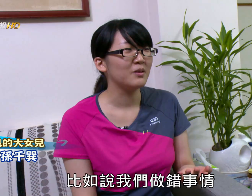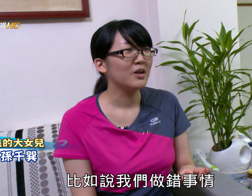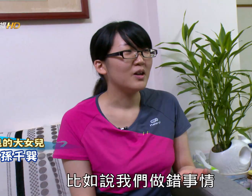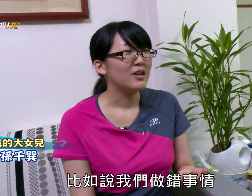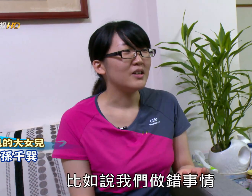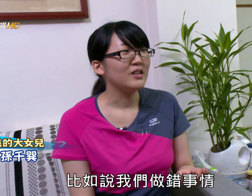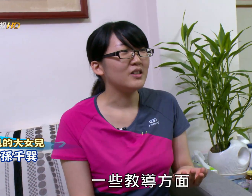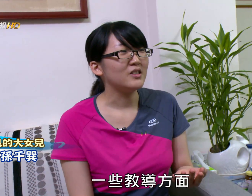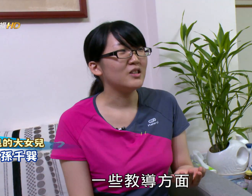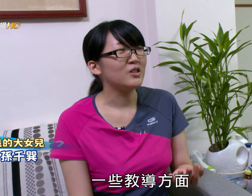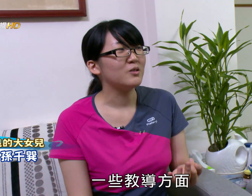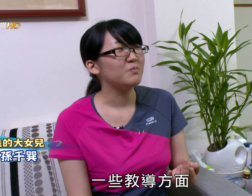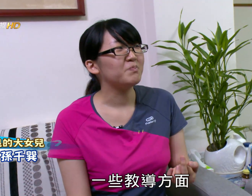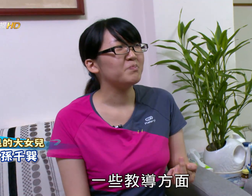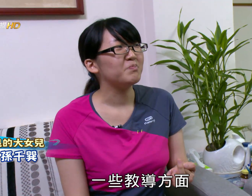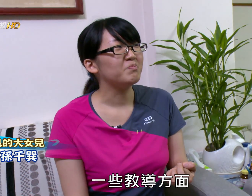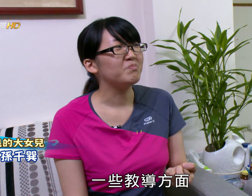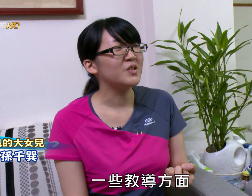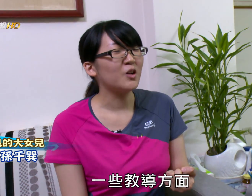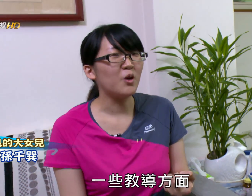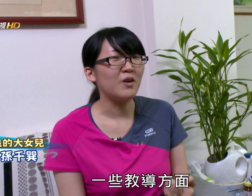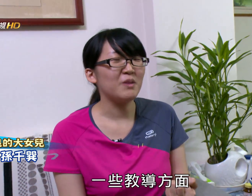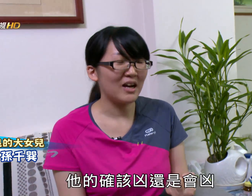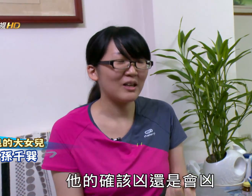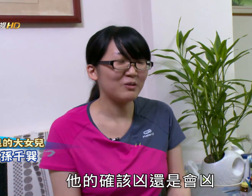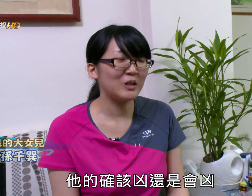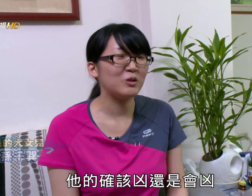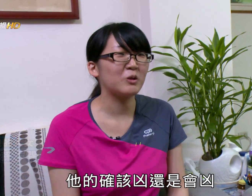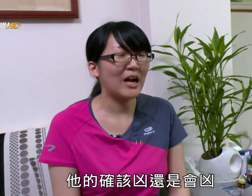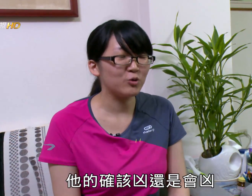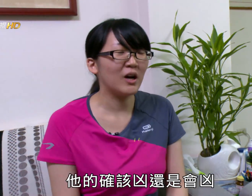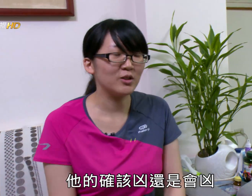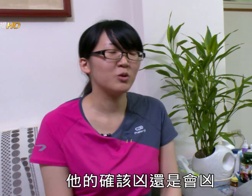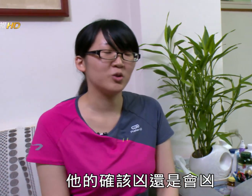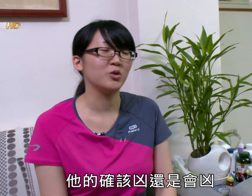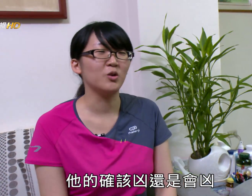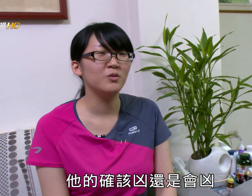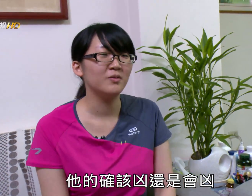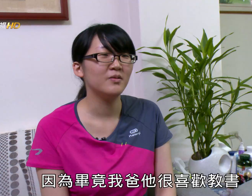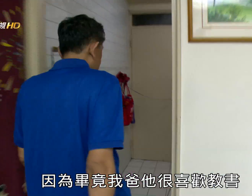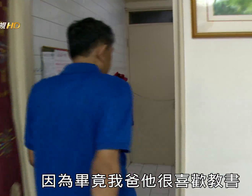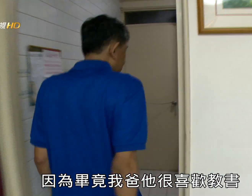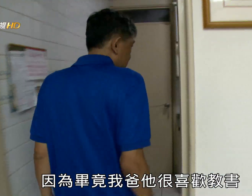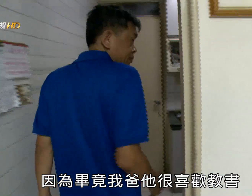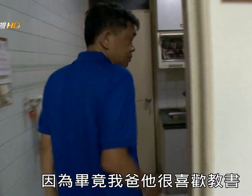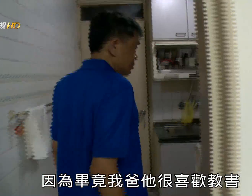一些教导方面，他的确该凶还是会凶， 他，因为毕竟我爸